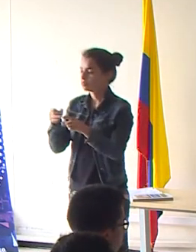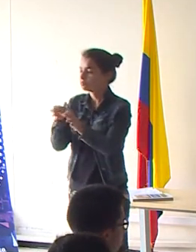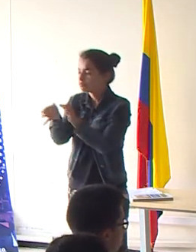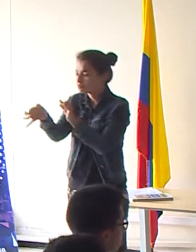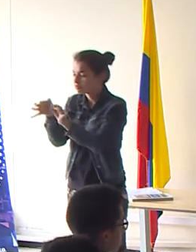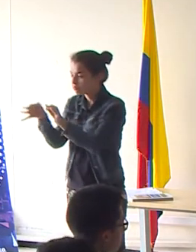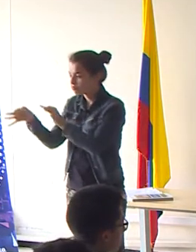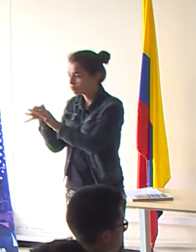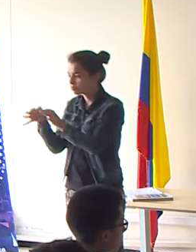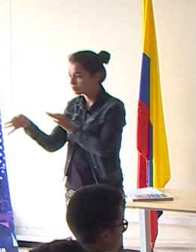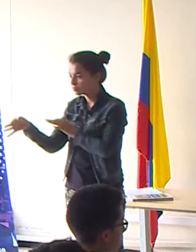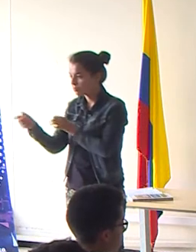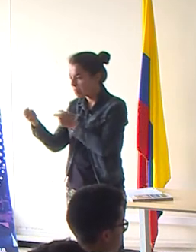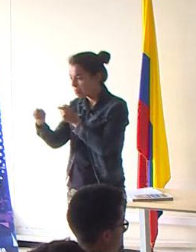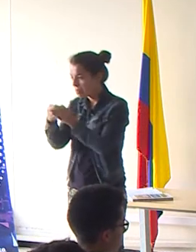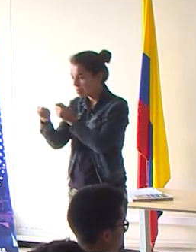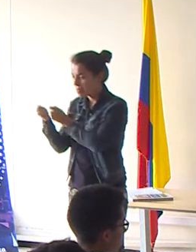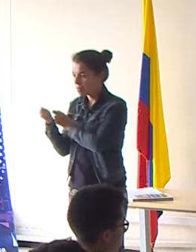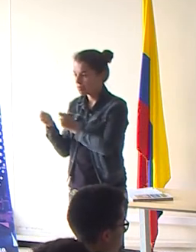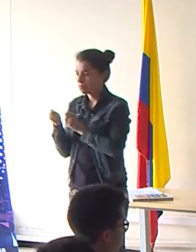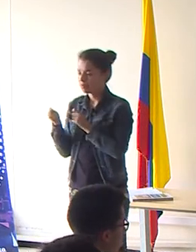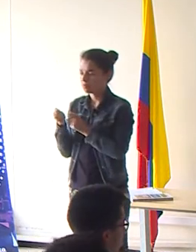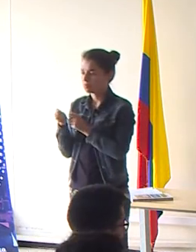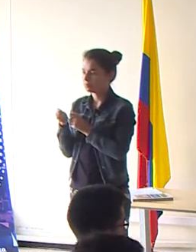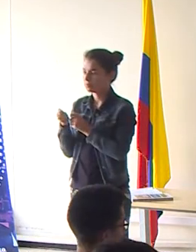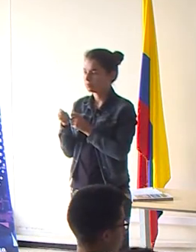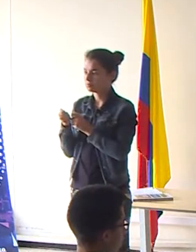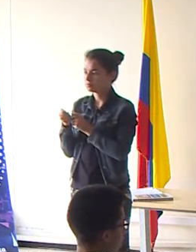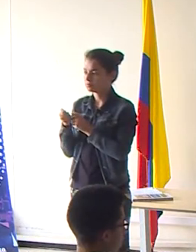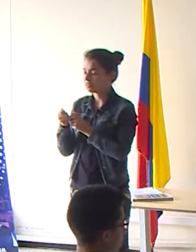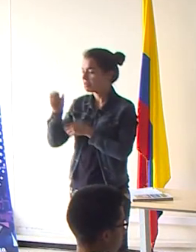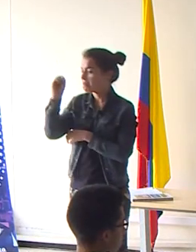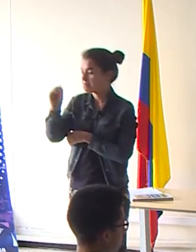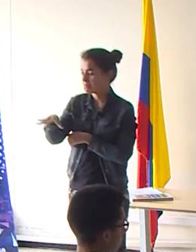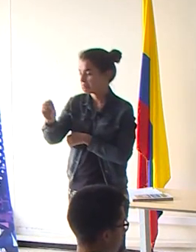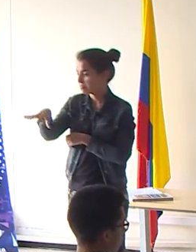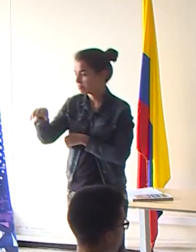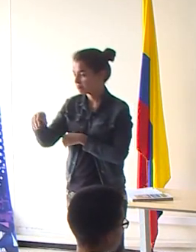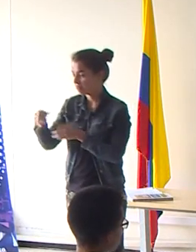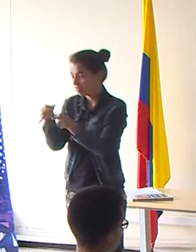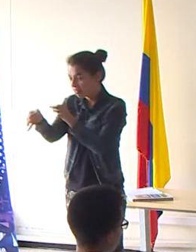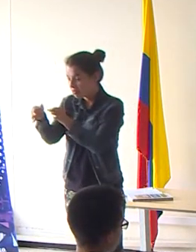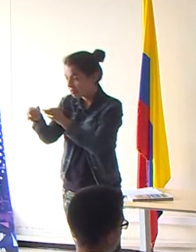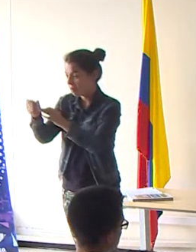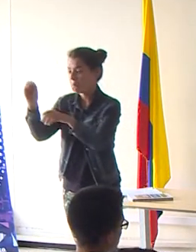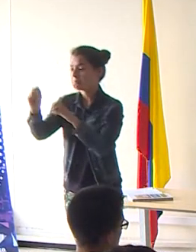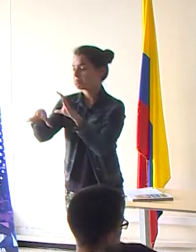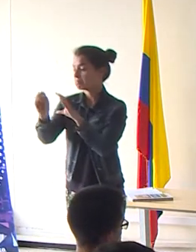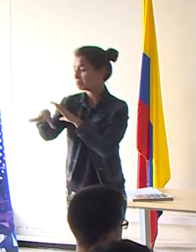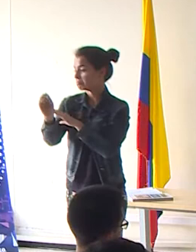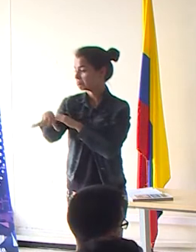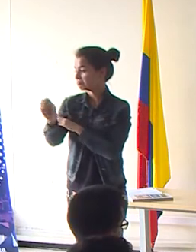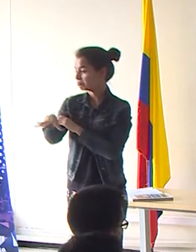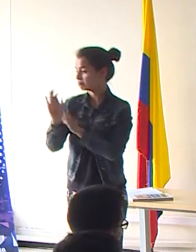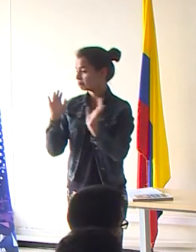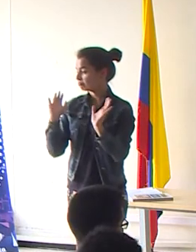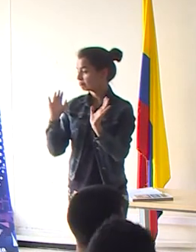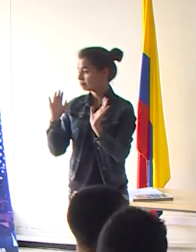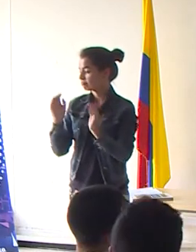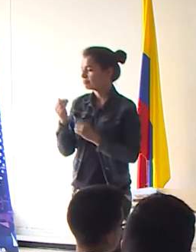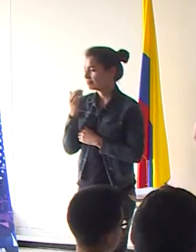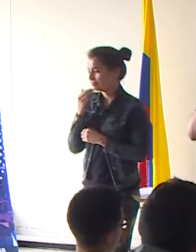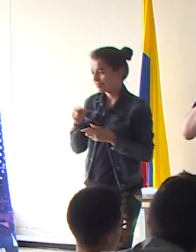de discretas y el vertimiento de desechos industriales y tenemos un río muerto el río